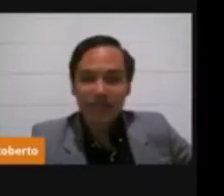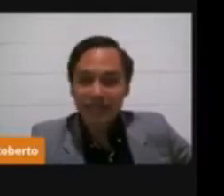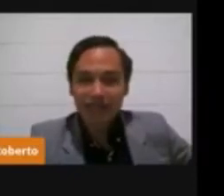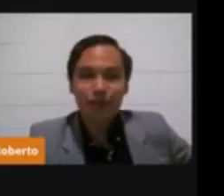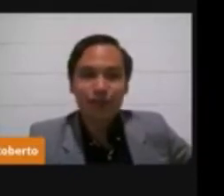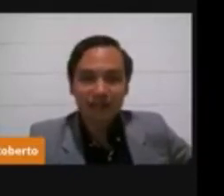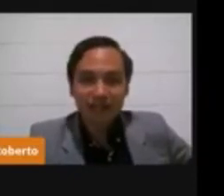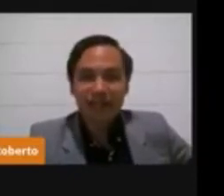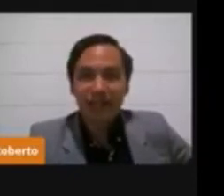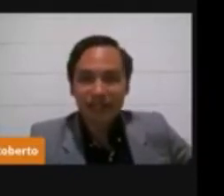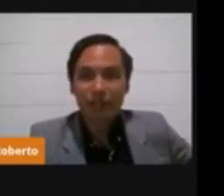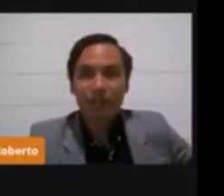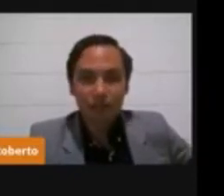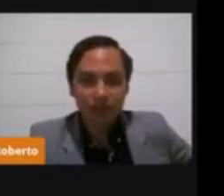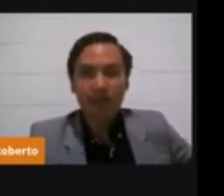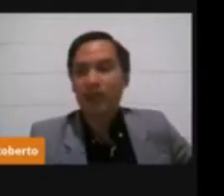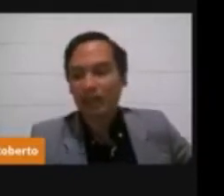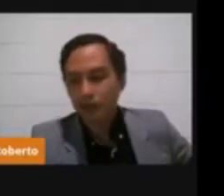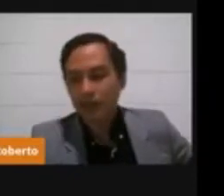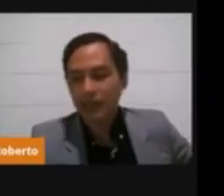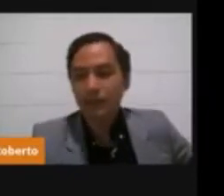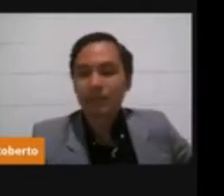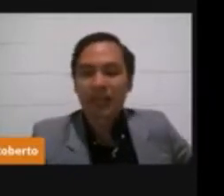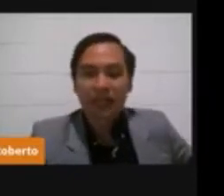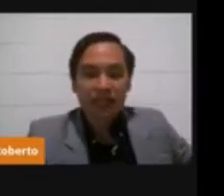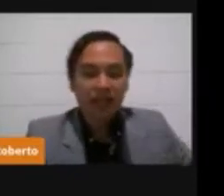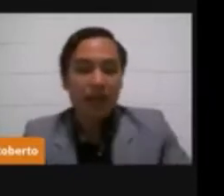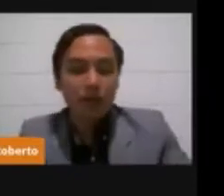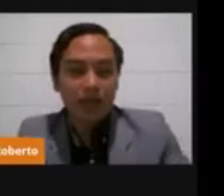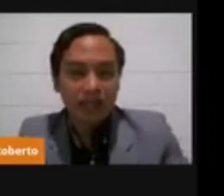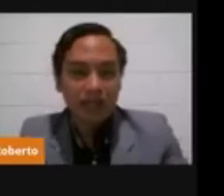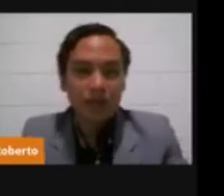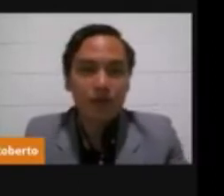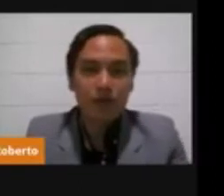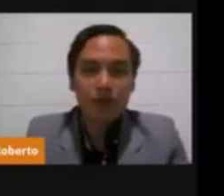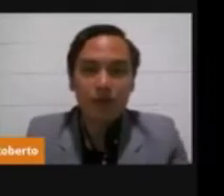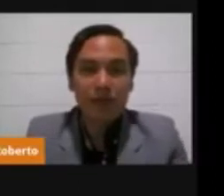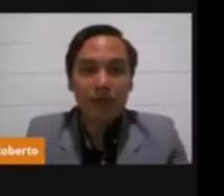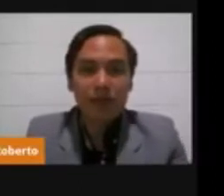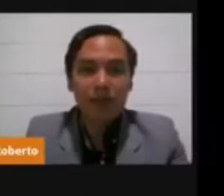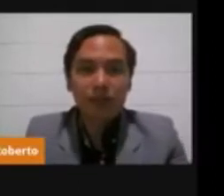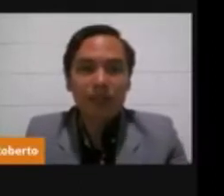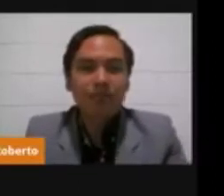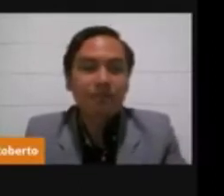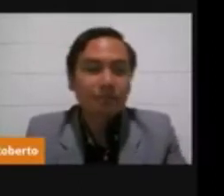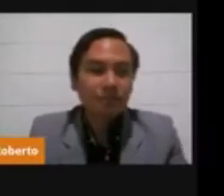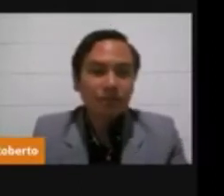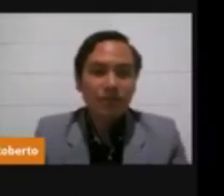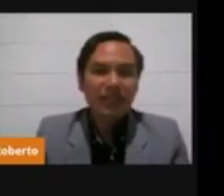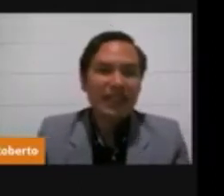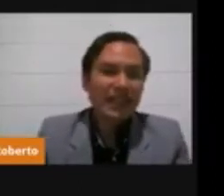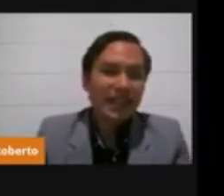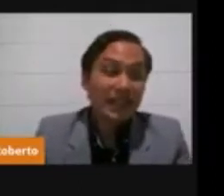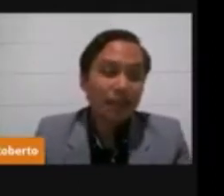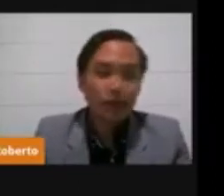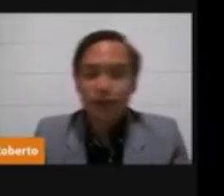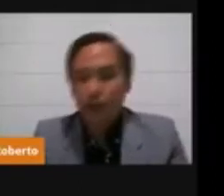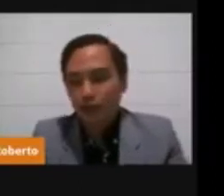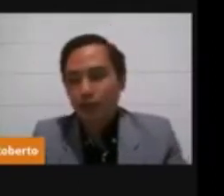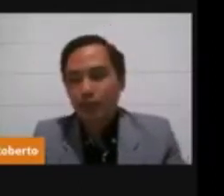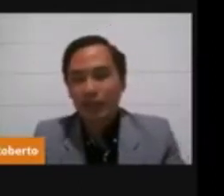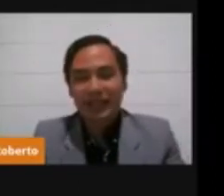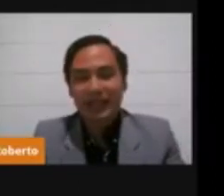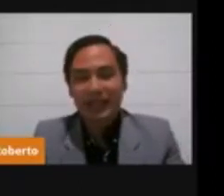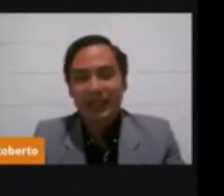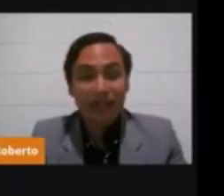ser humano se ha estado constantemente preguntando las cosas. Ahora traigo como primera pregunta, ¿qué es la